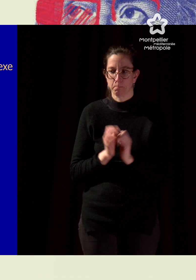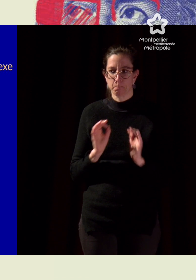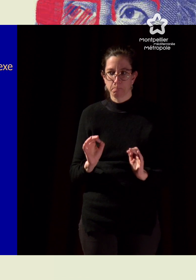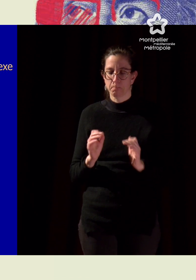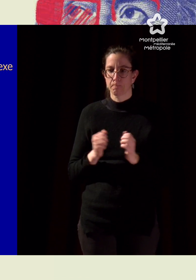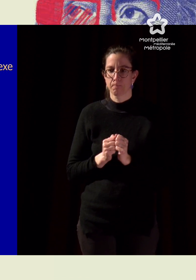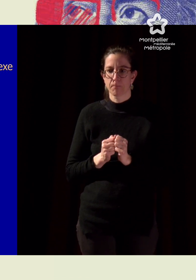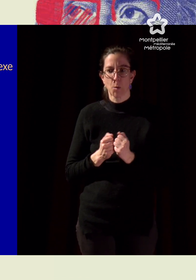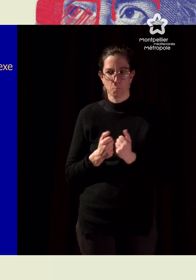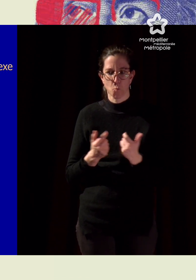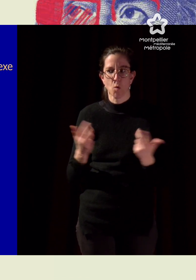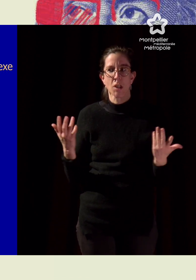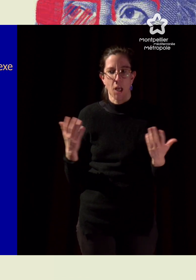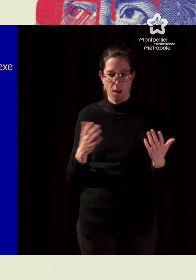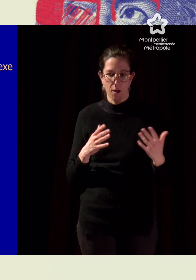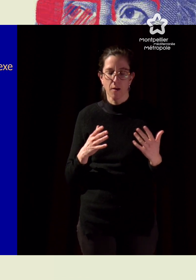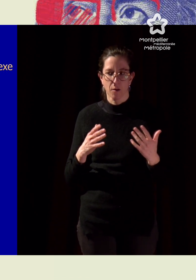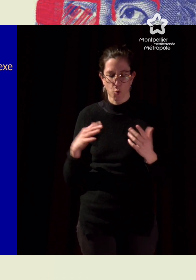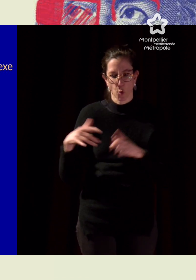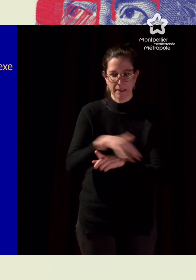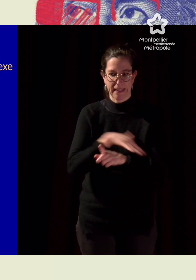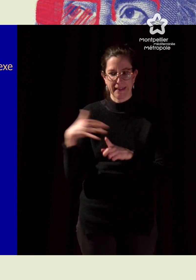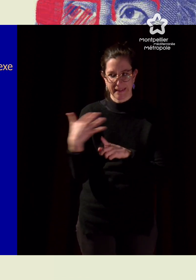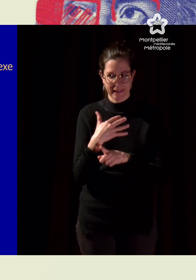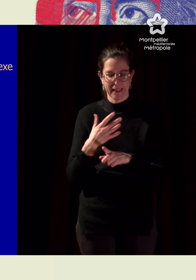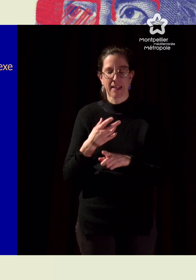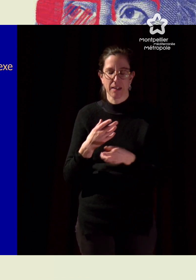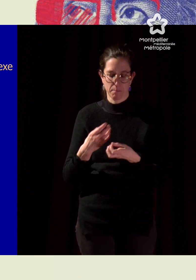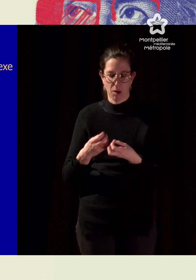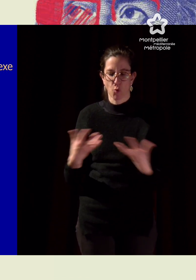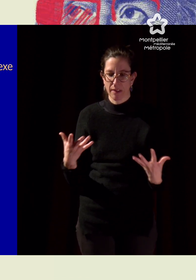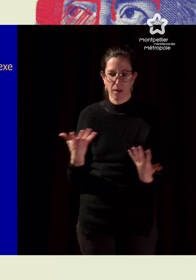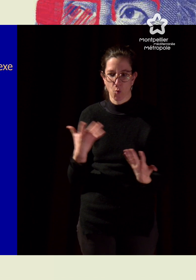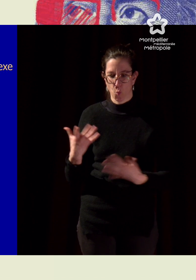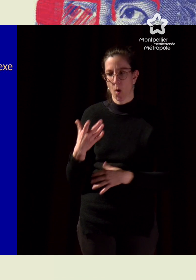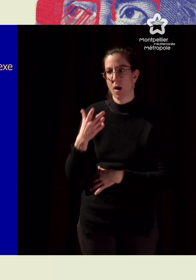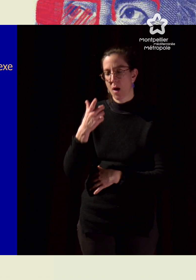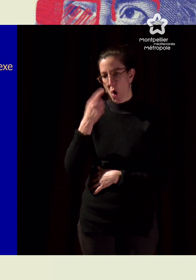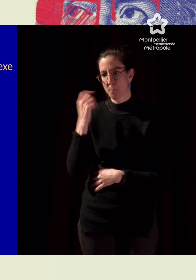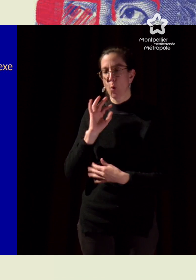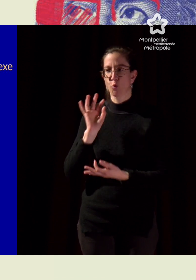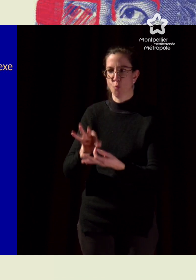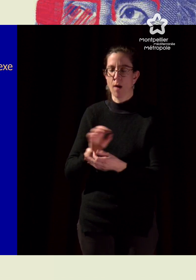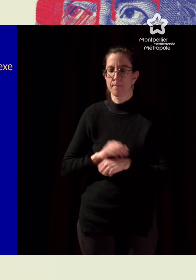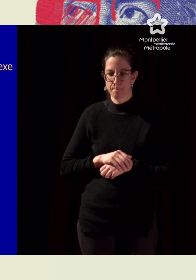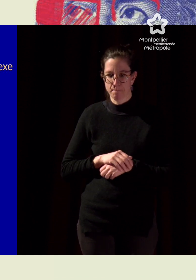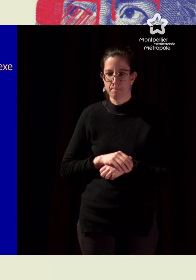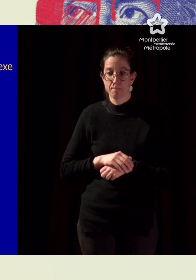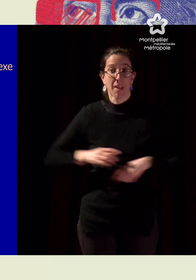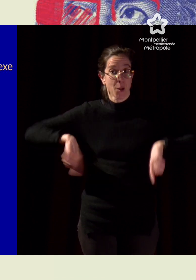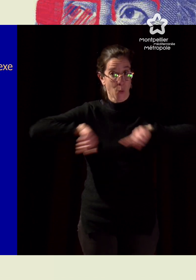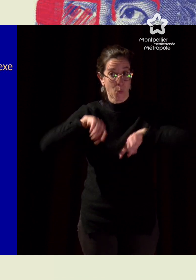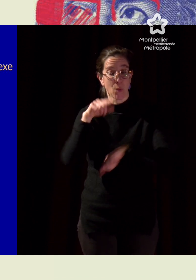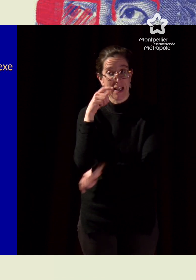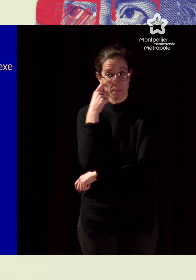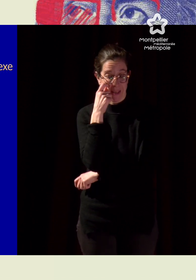sont patrilocales, telles que ça a été recensé par les ethnologues. Donc, dans notre espèce,